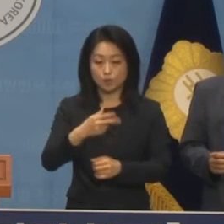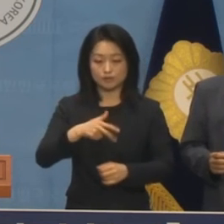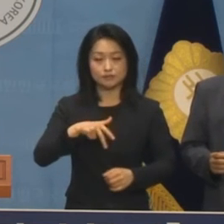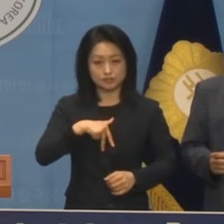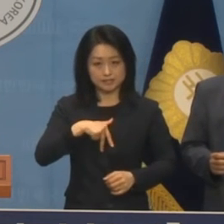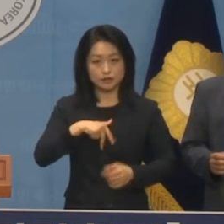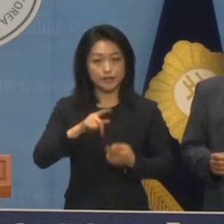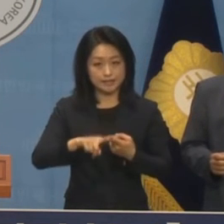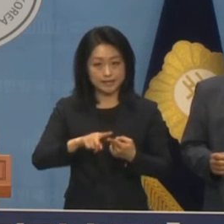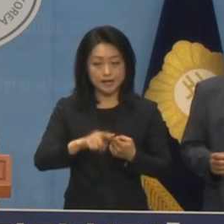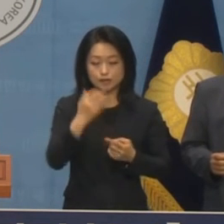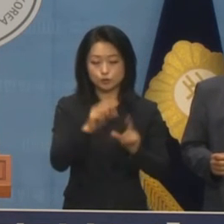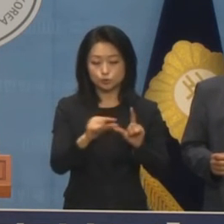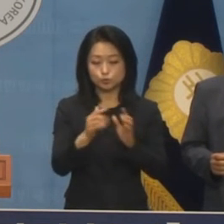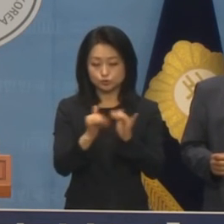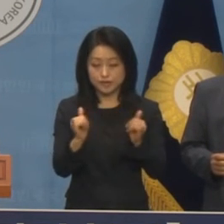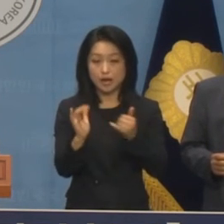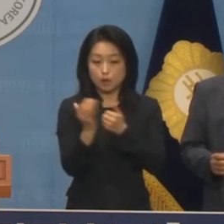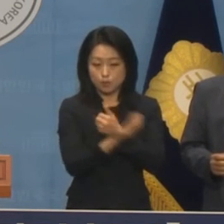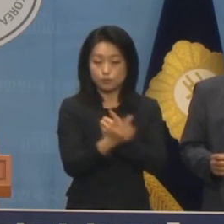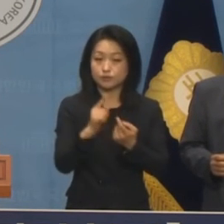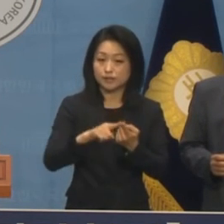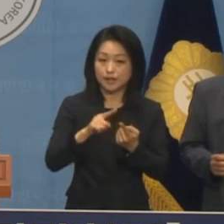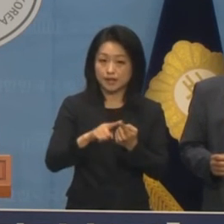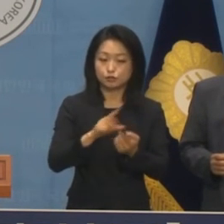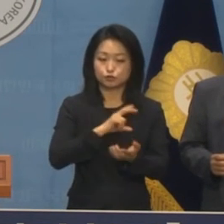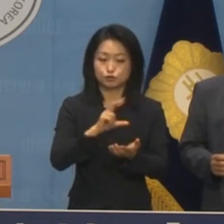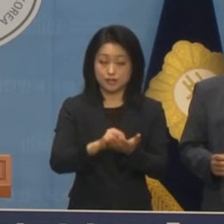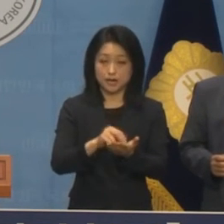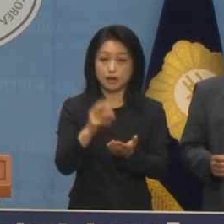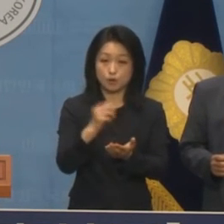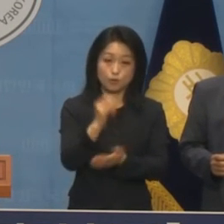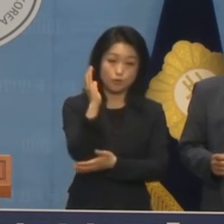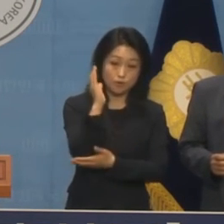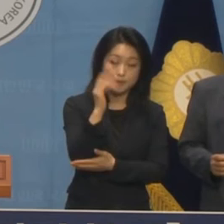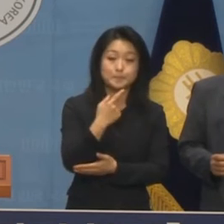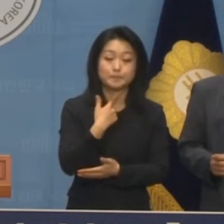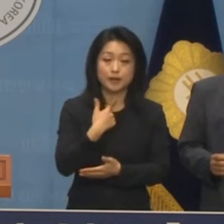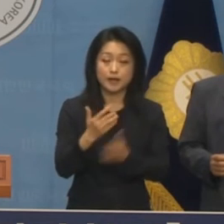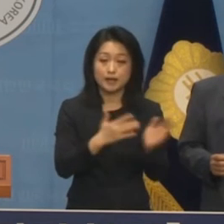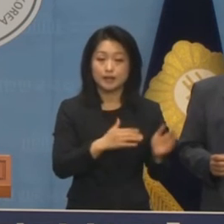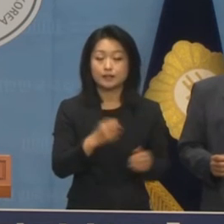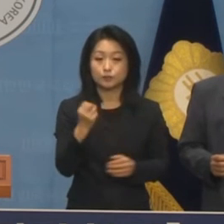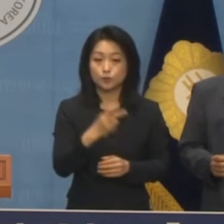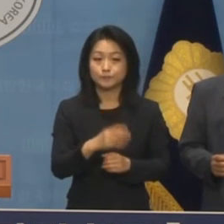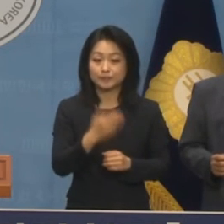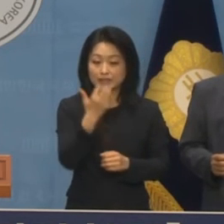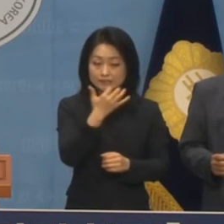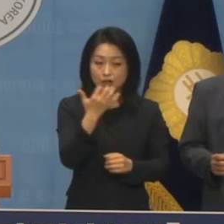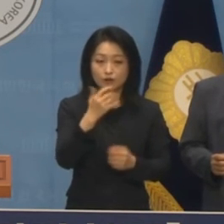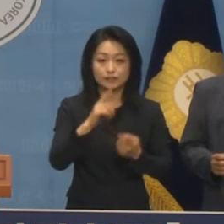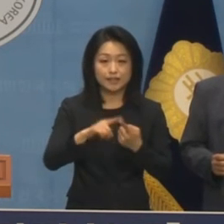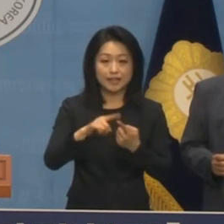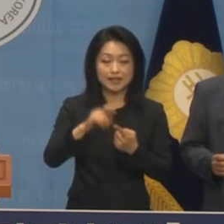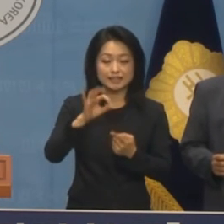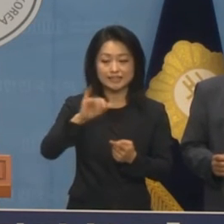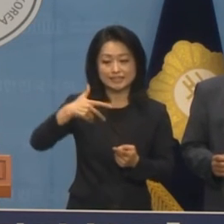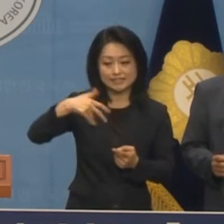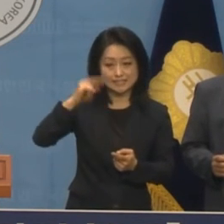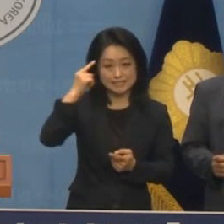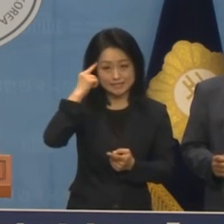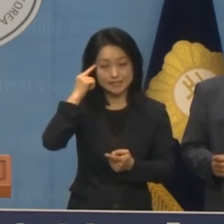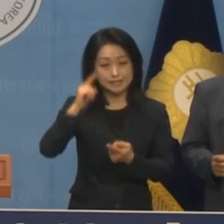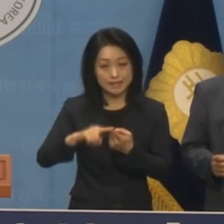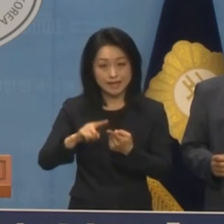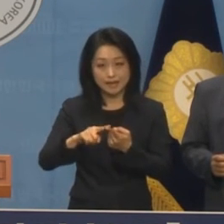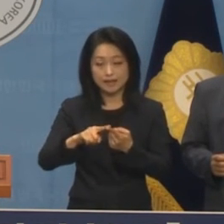등 성소수자를 옹호하는 주제로 채워졌다. 이 후보자는 또 성인지 감수성에 대한 단상, 미투를 보며 기본권을